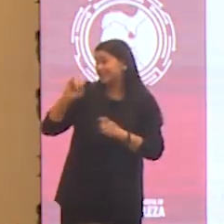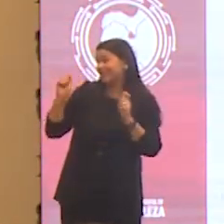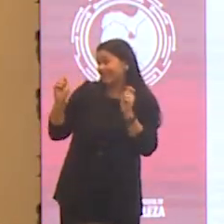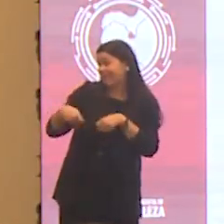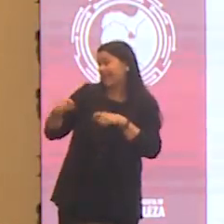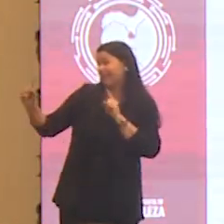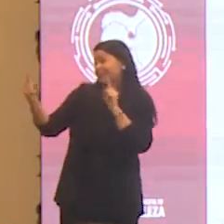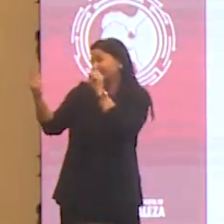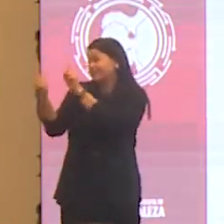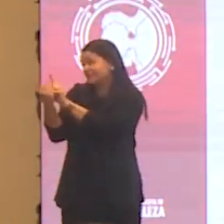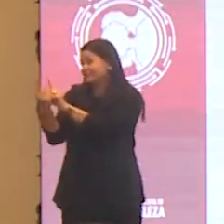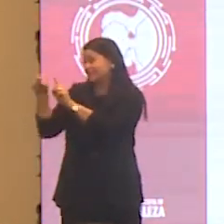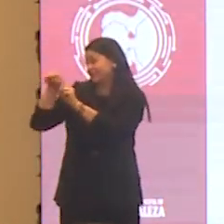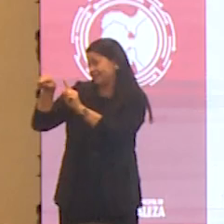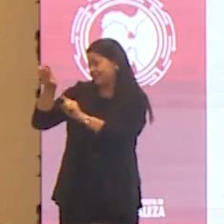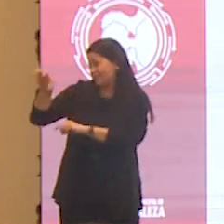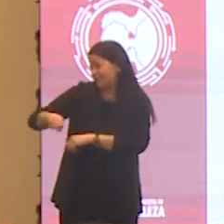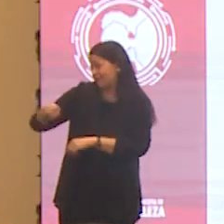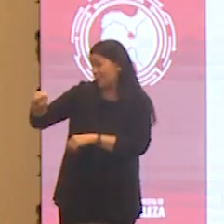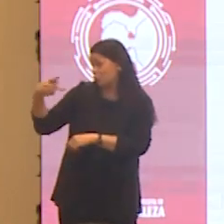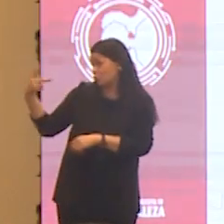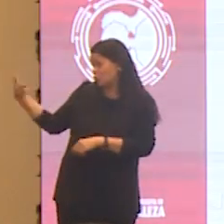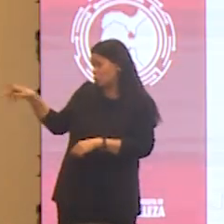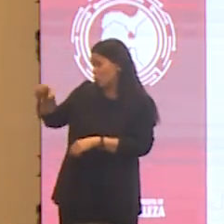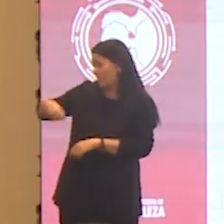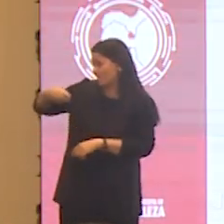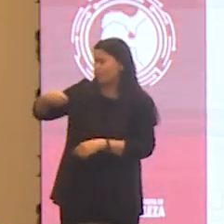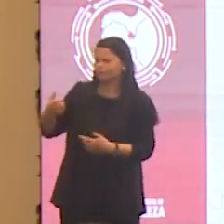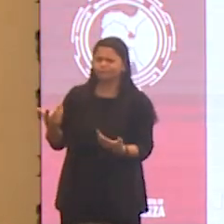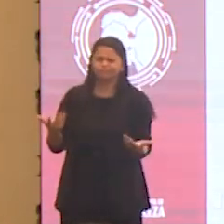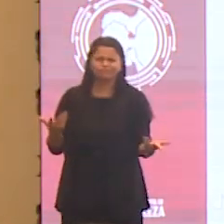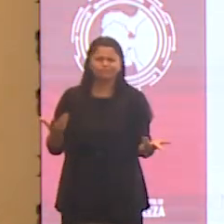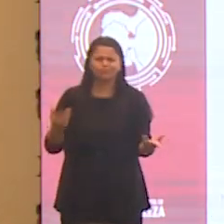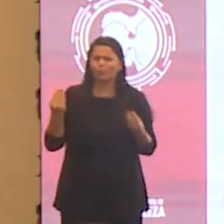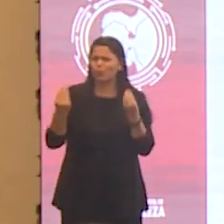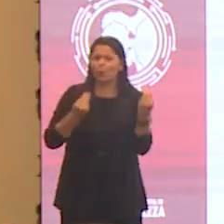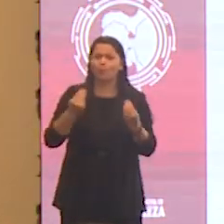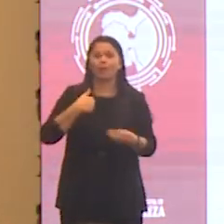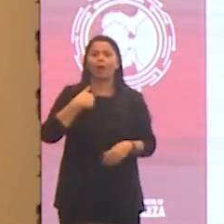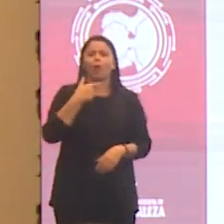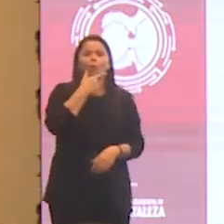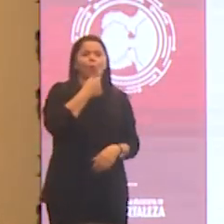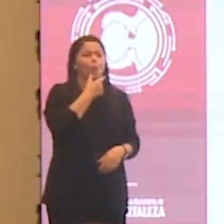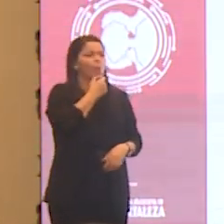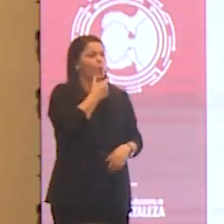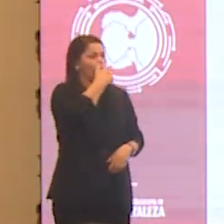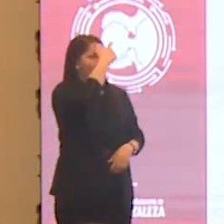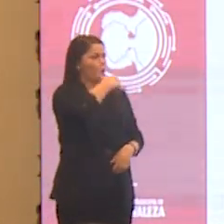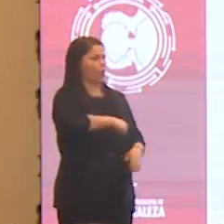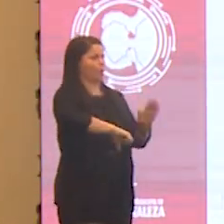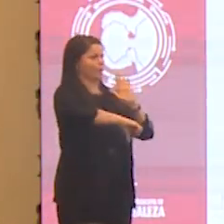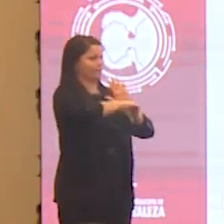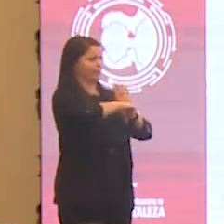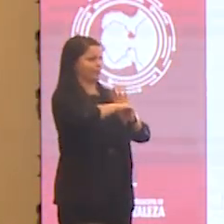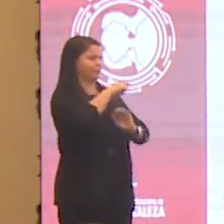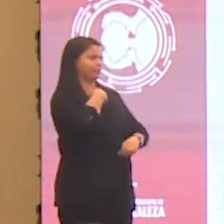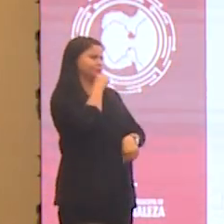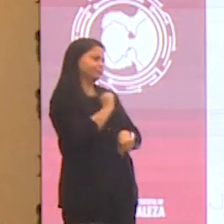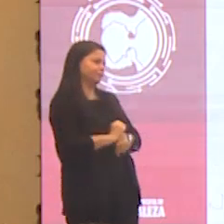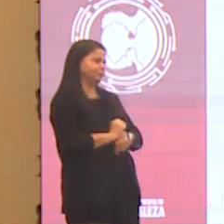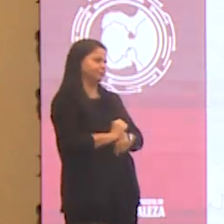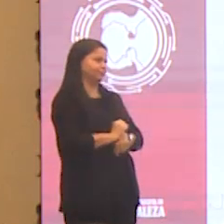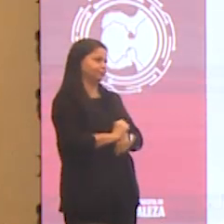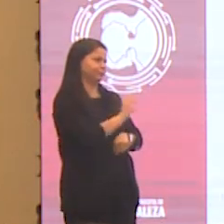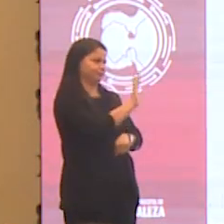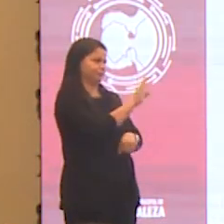rua. Será que Sua Excelência, o criminoso, ia ficar esperando lá? Digo, olha, o senhor não foge, porque eu tenho que